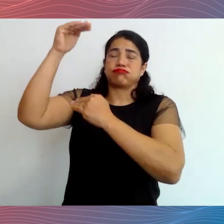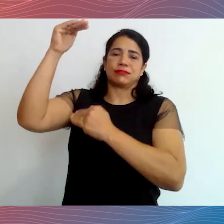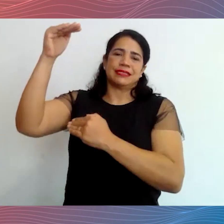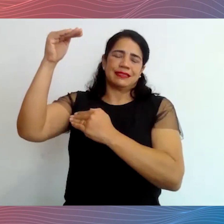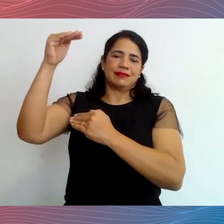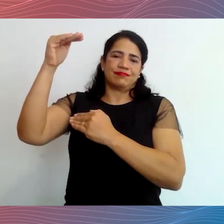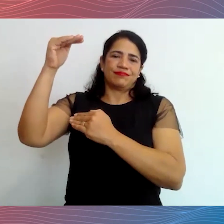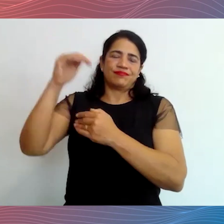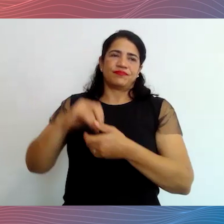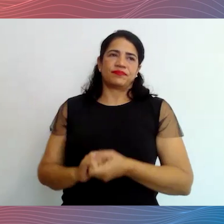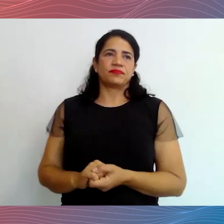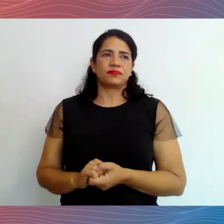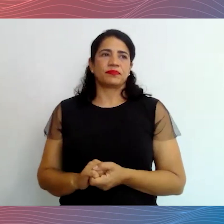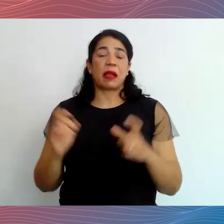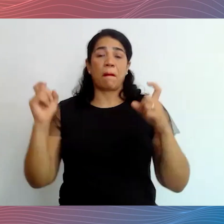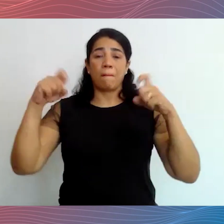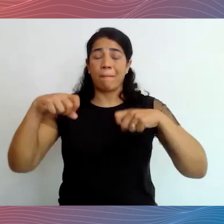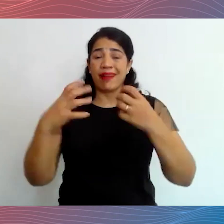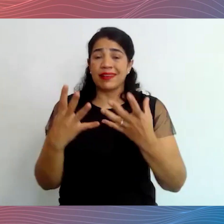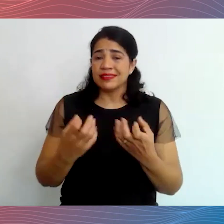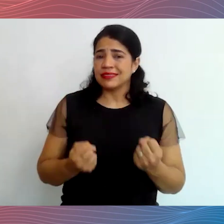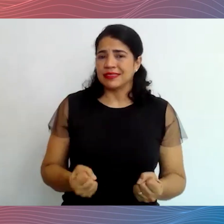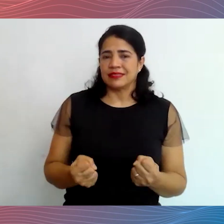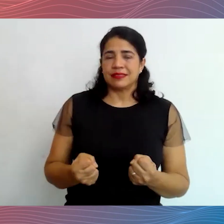Já tem 200 inscritos.